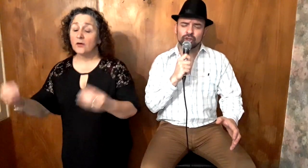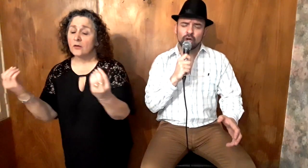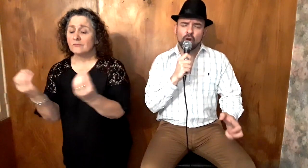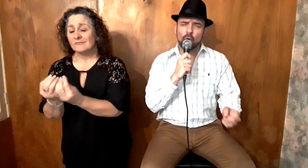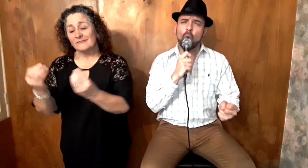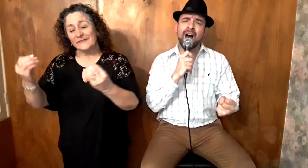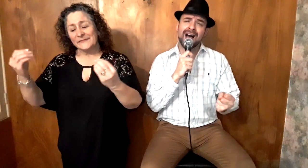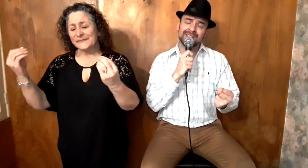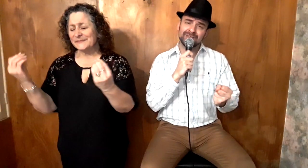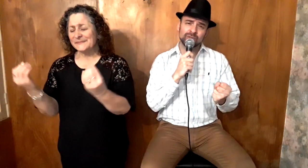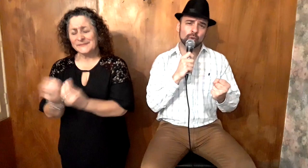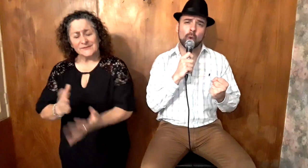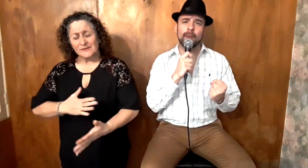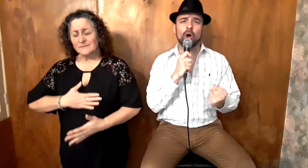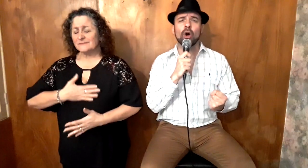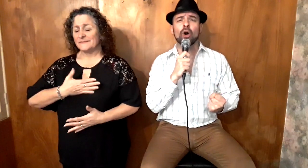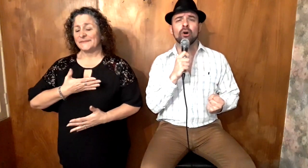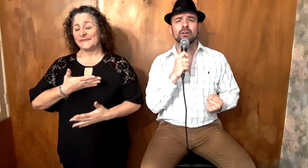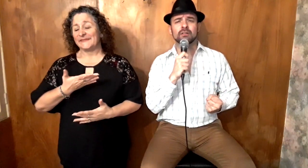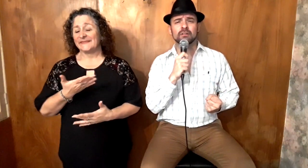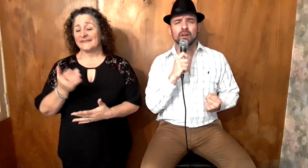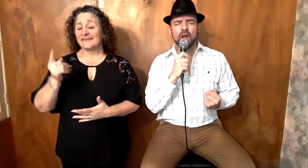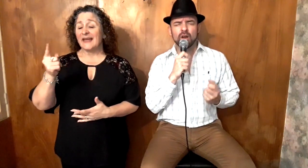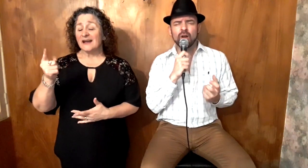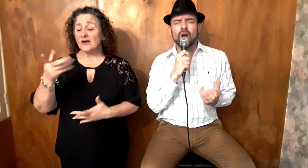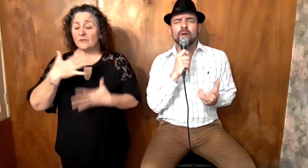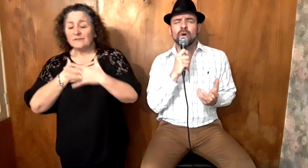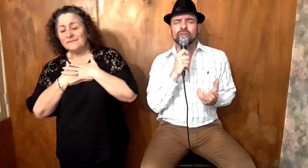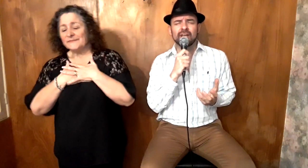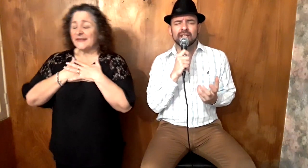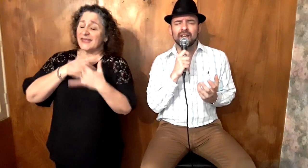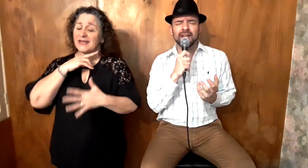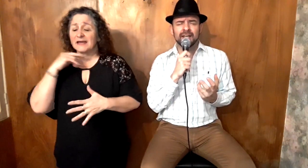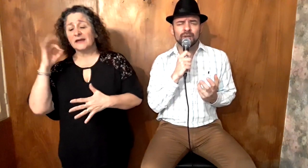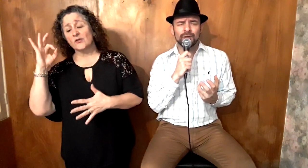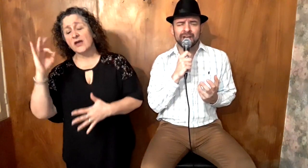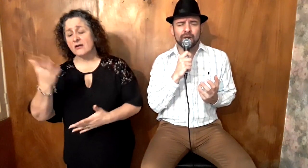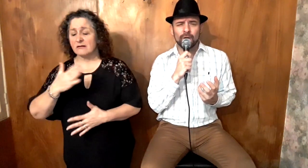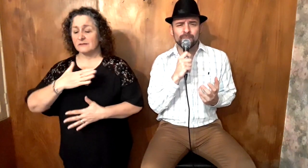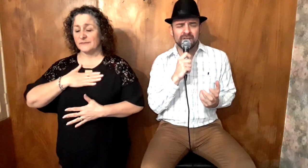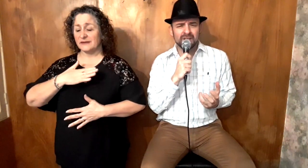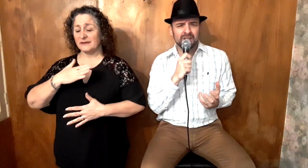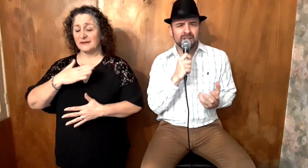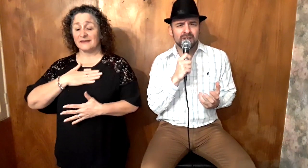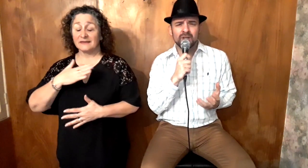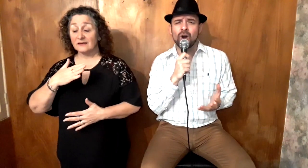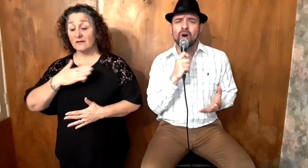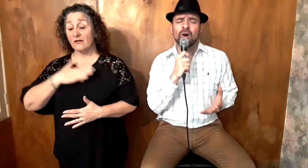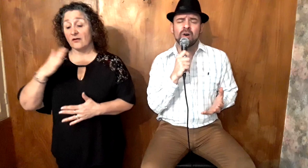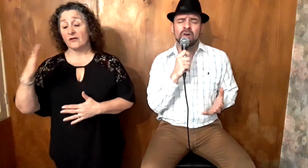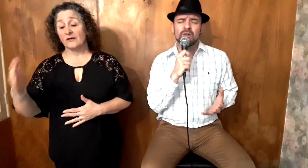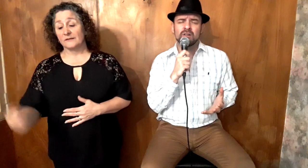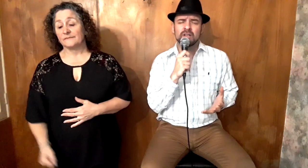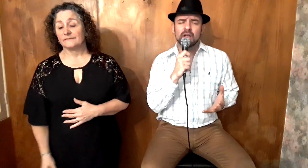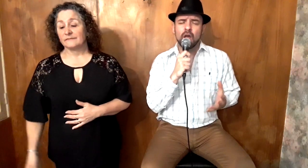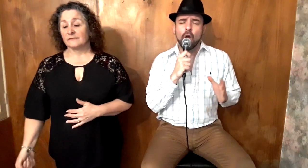chiquito, cuánto amor, cómo te quiero, hijo mío.